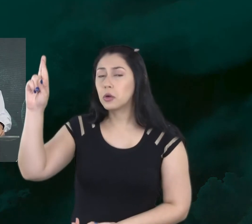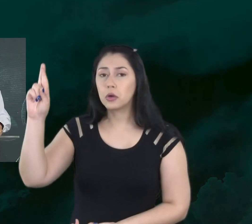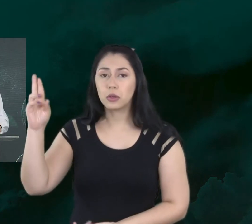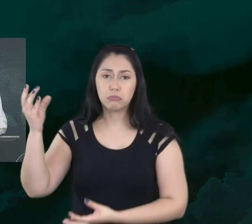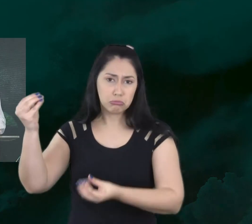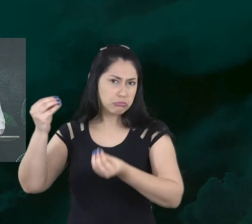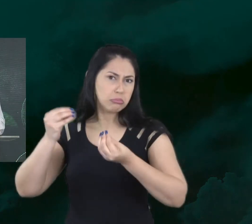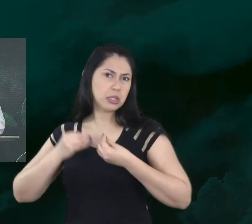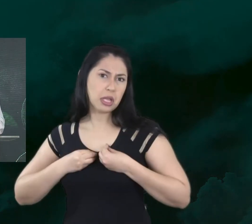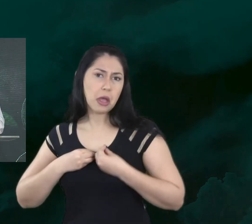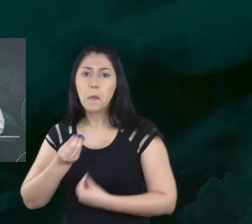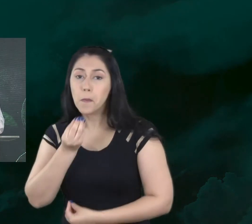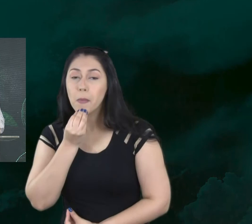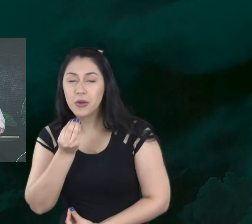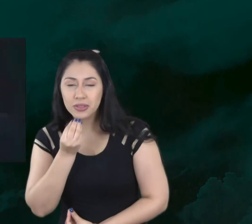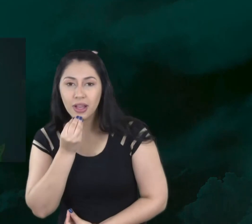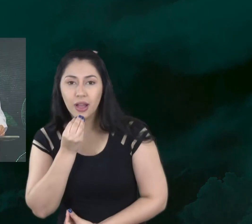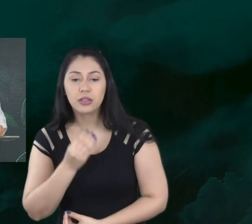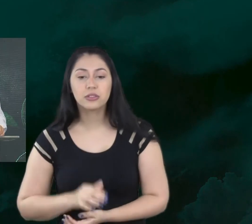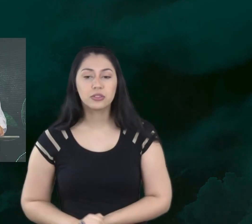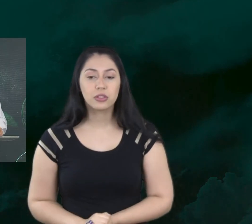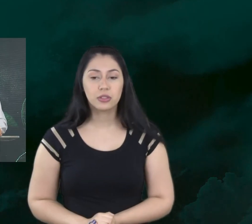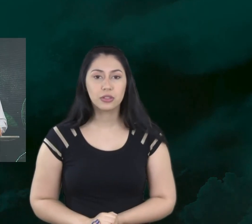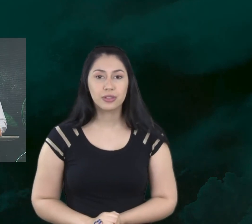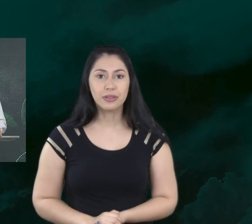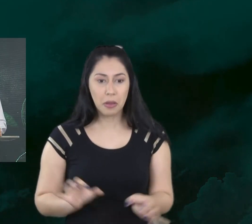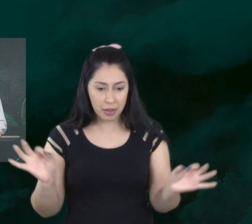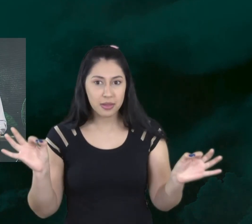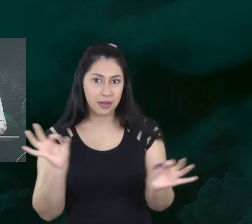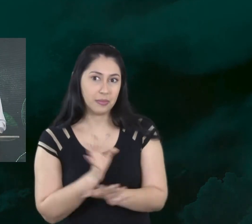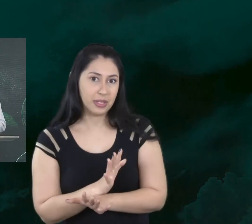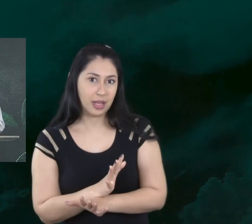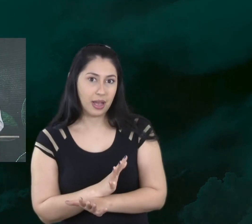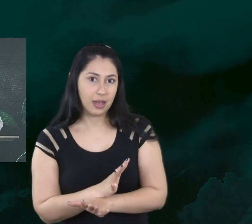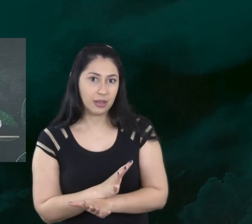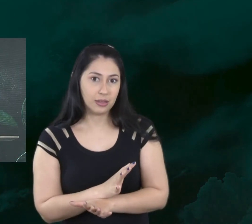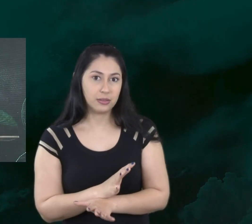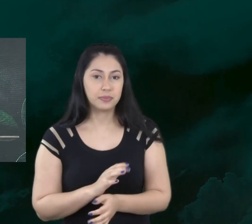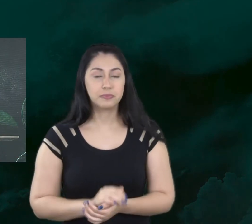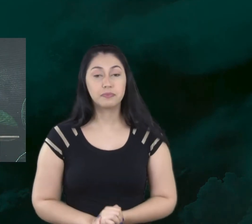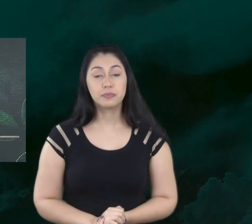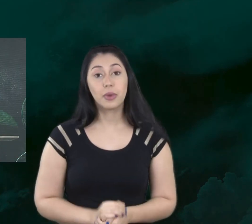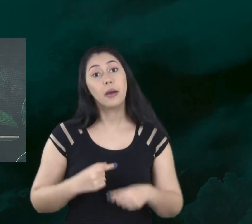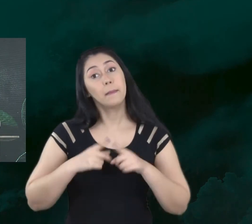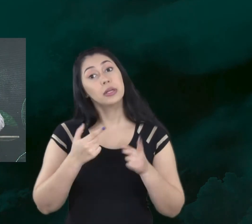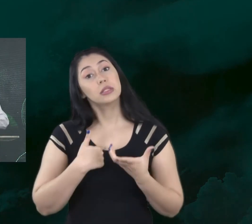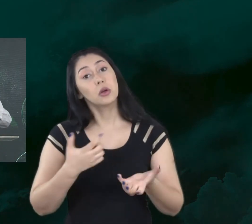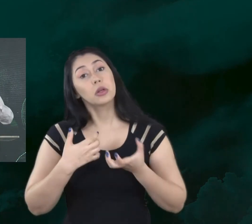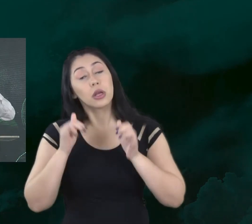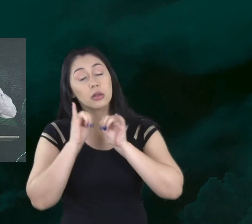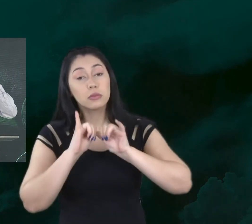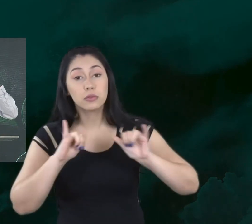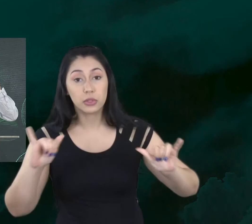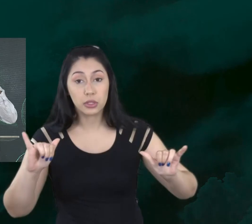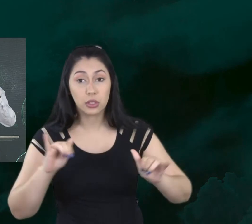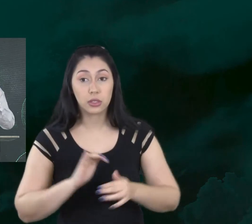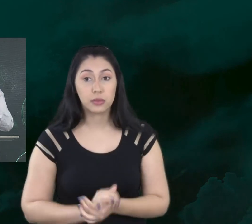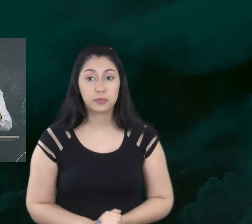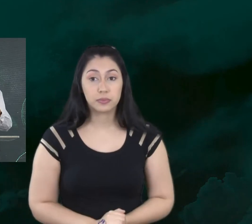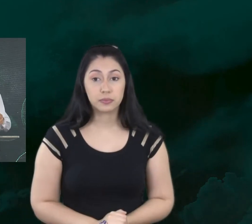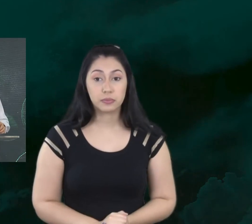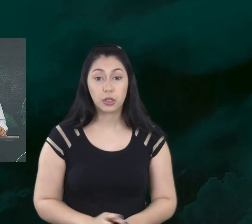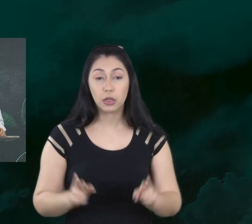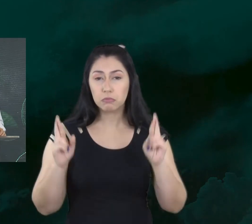próxima oportunidade poder terminar esse meu encargo. Mas eu quero dizer para vocês que